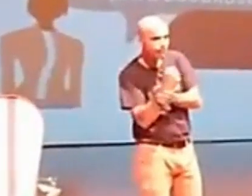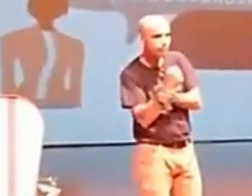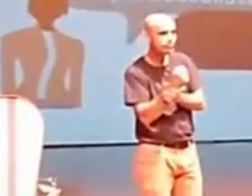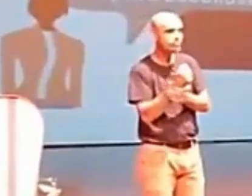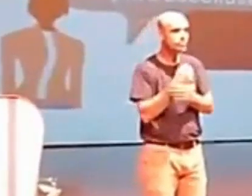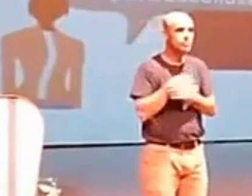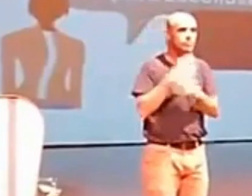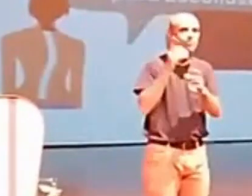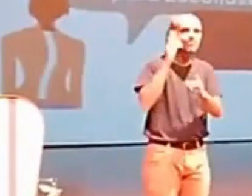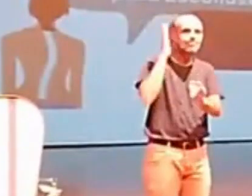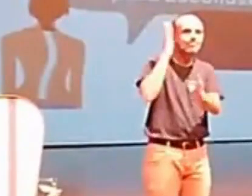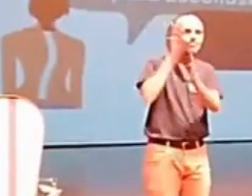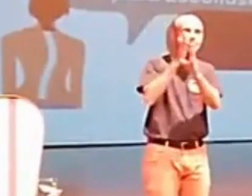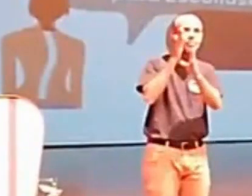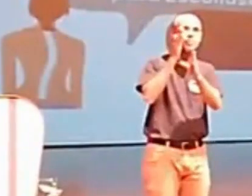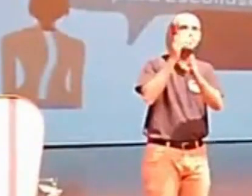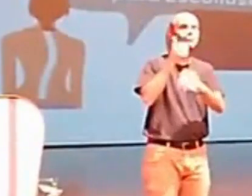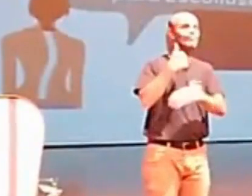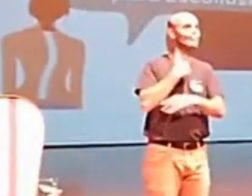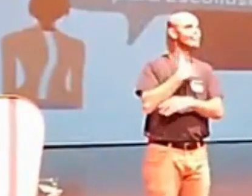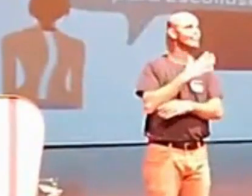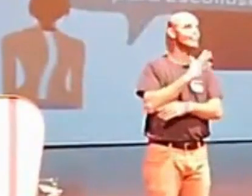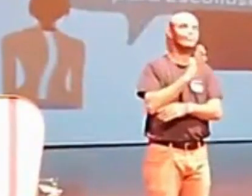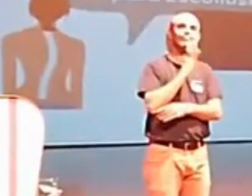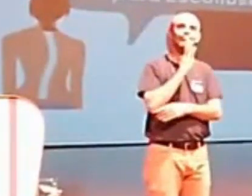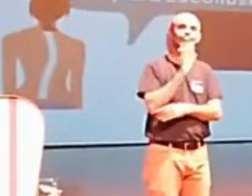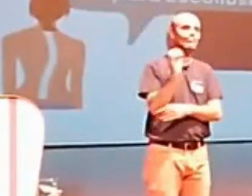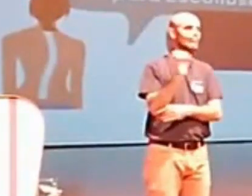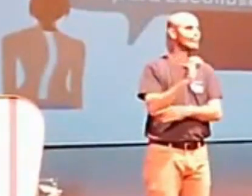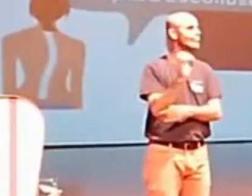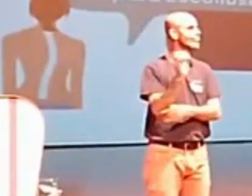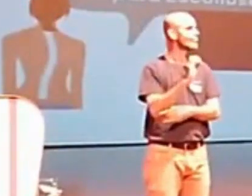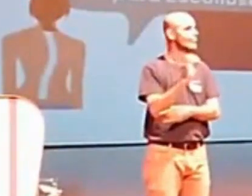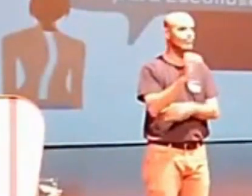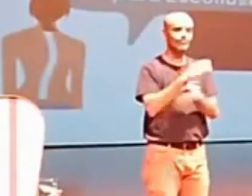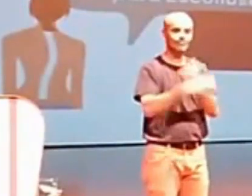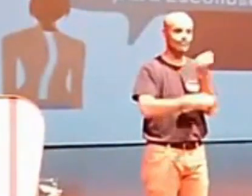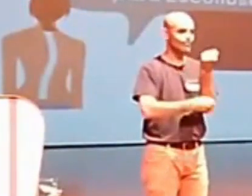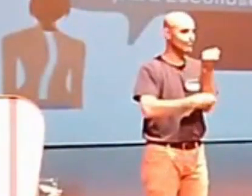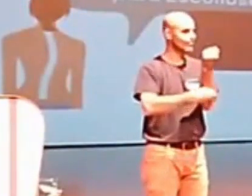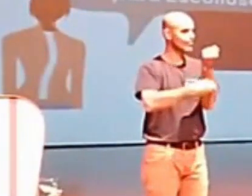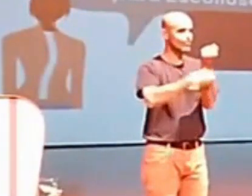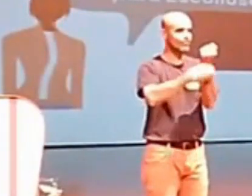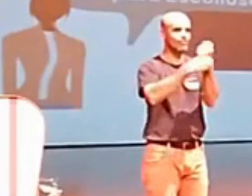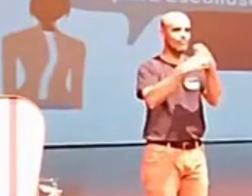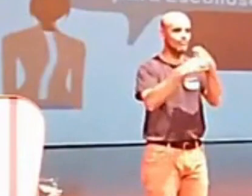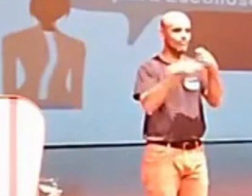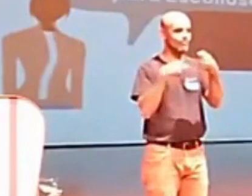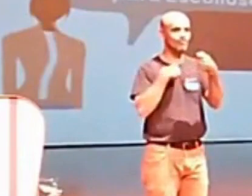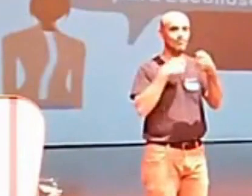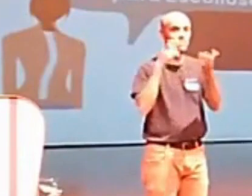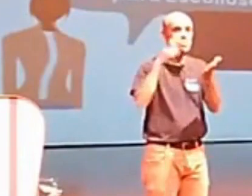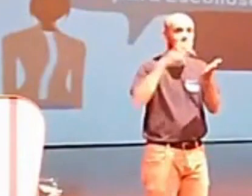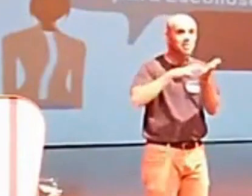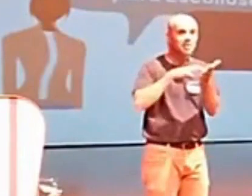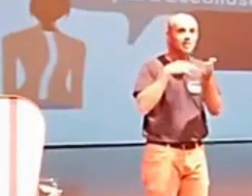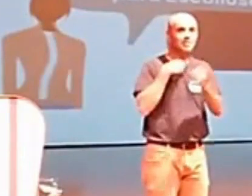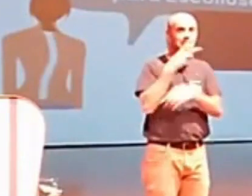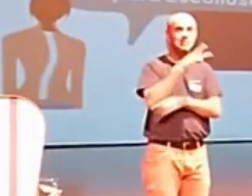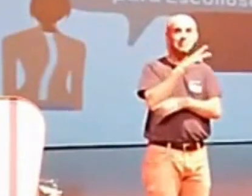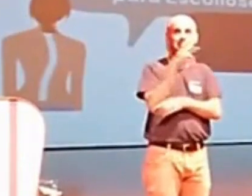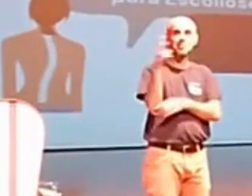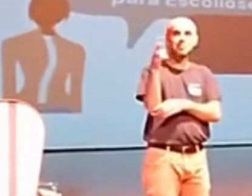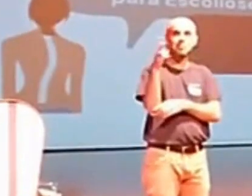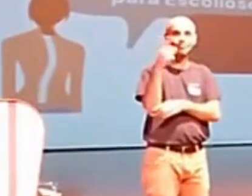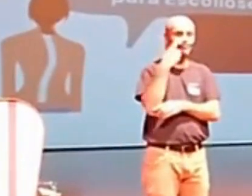me dei conta do quanto eu não conhecia a escoliose. Eu posso dizer para vocês que no primeiro momento da manhã eu só chorava, porque eu falava